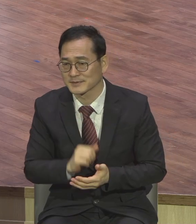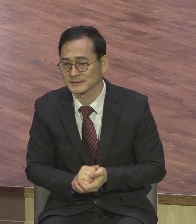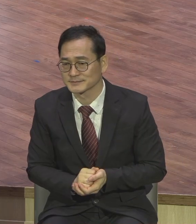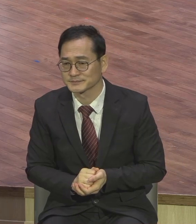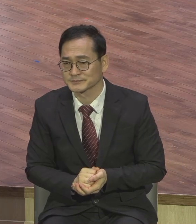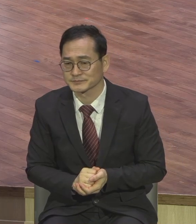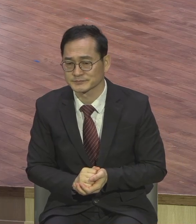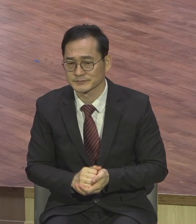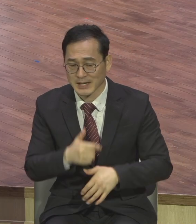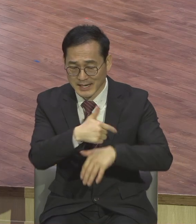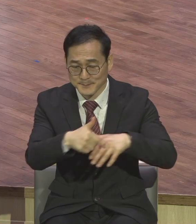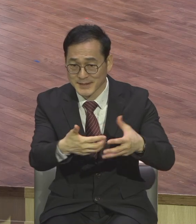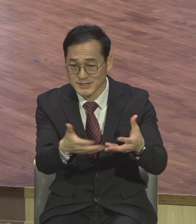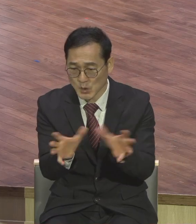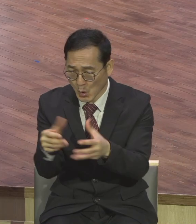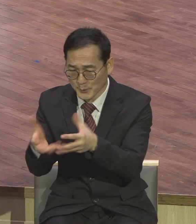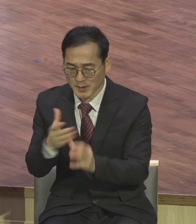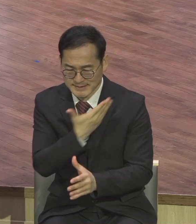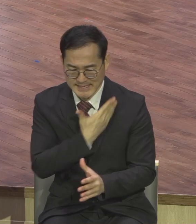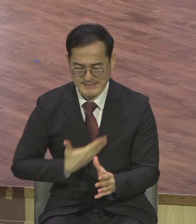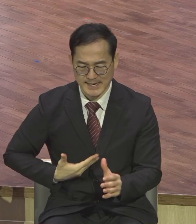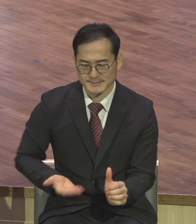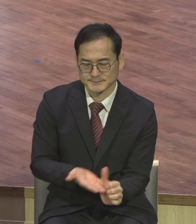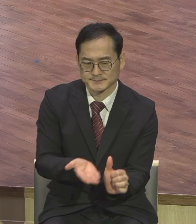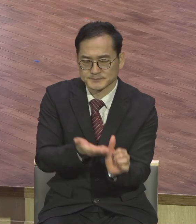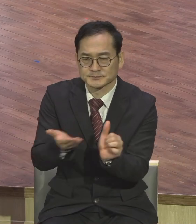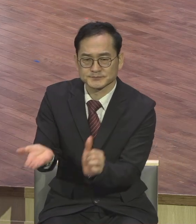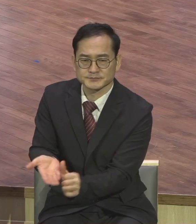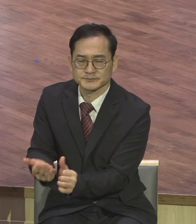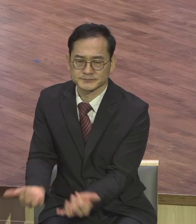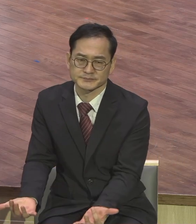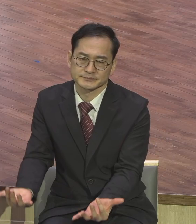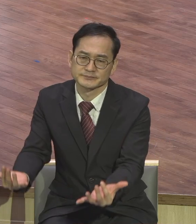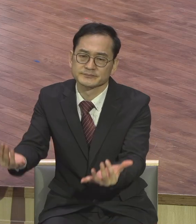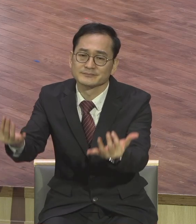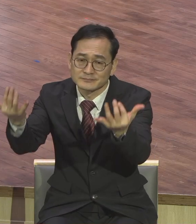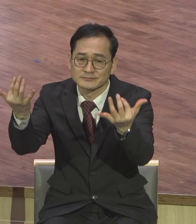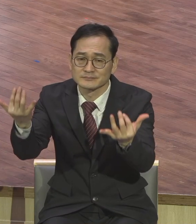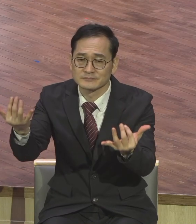모든 민족으로 제자를 삼고 이 무슨 말씀입니까?